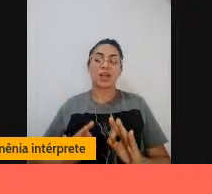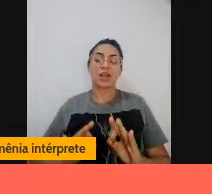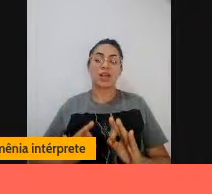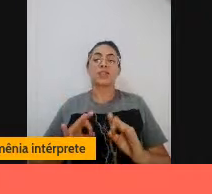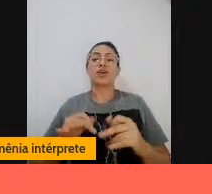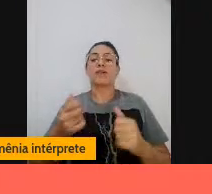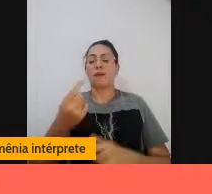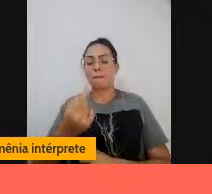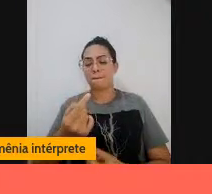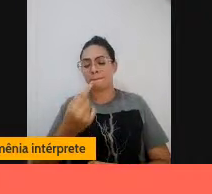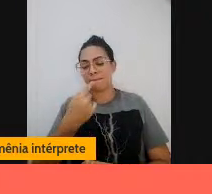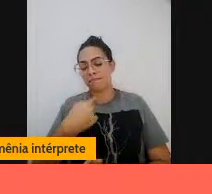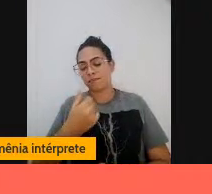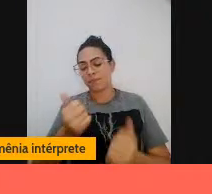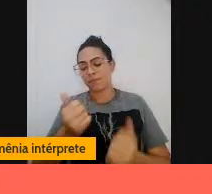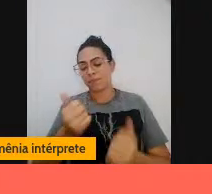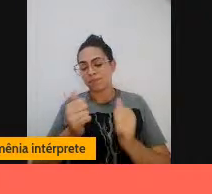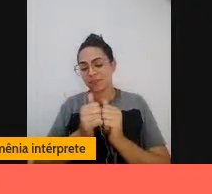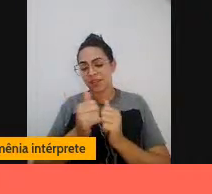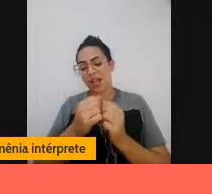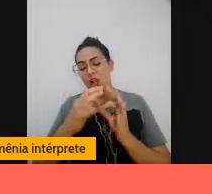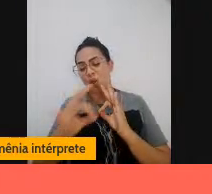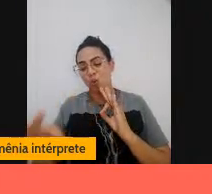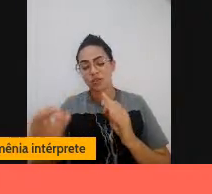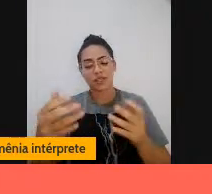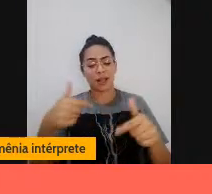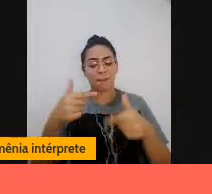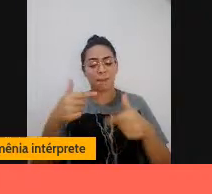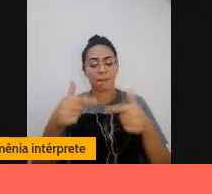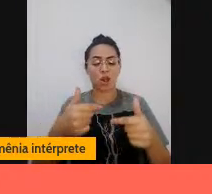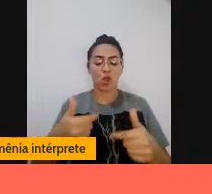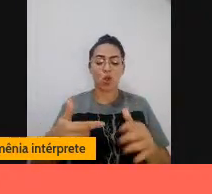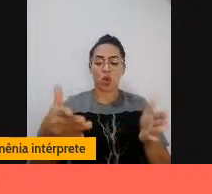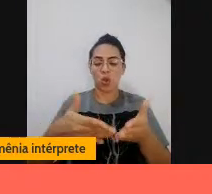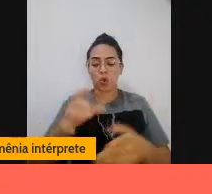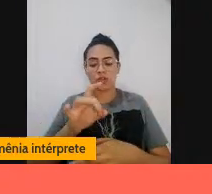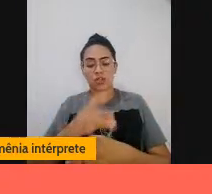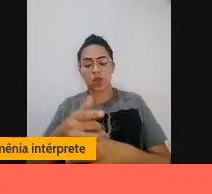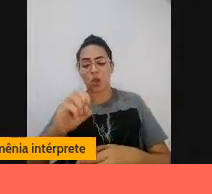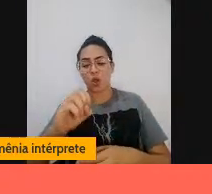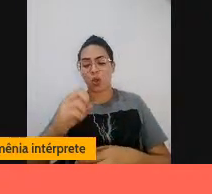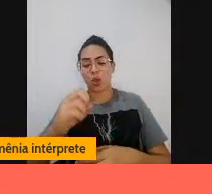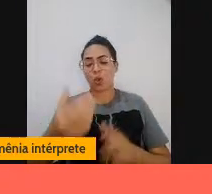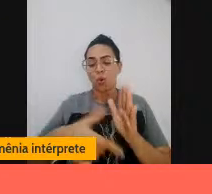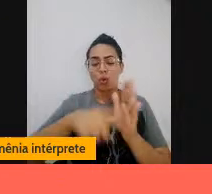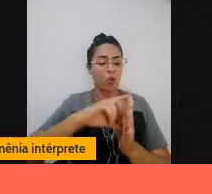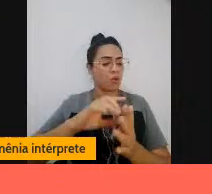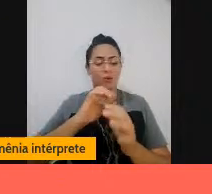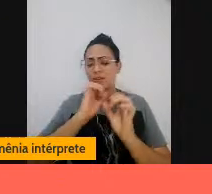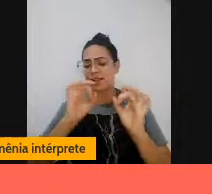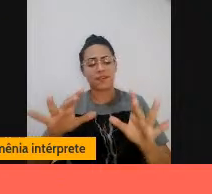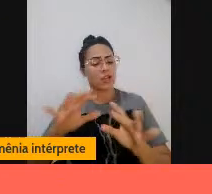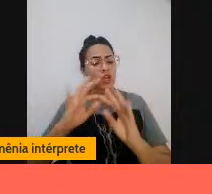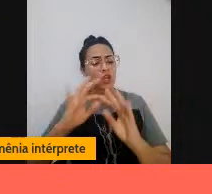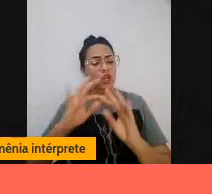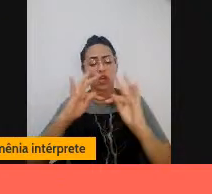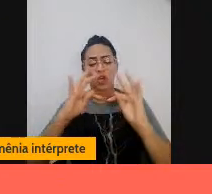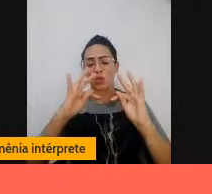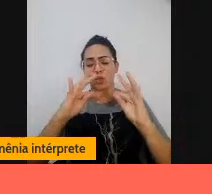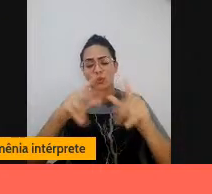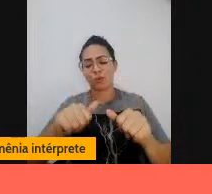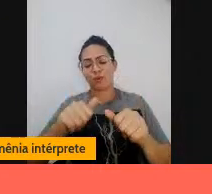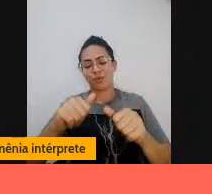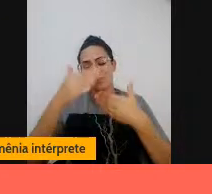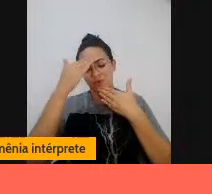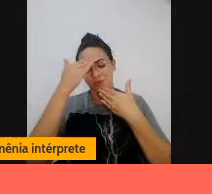mais afastado, quem trabalhou só hoje, quem trabalhou ontem apenas, enfim. Gente, olha, muito, muito, muito bom estar